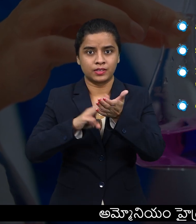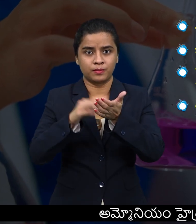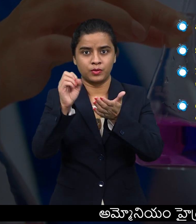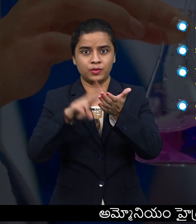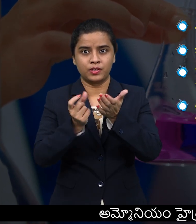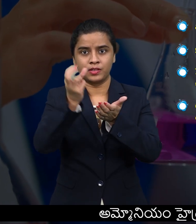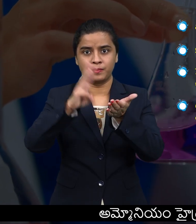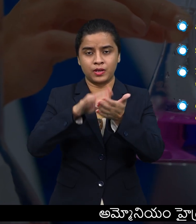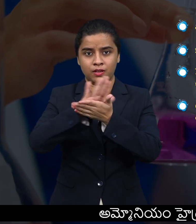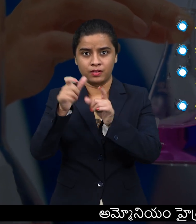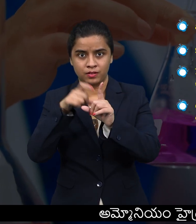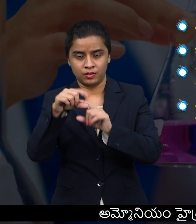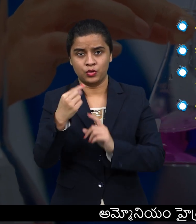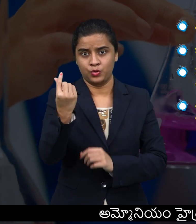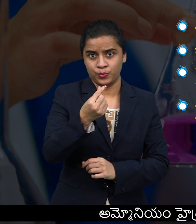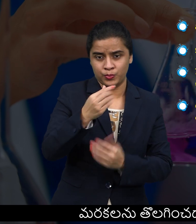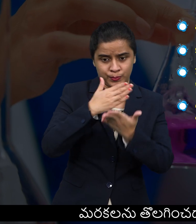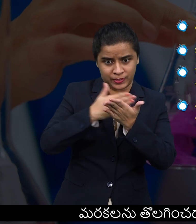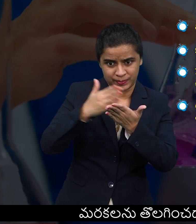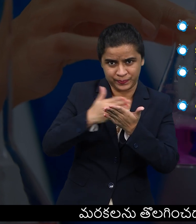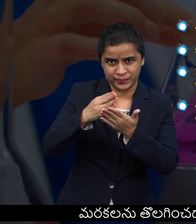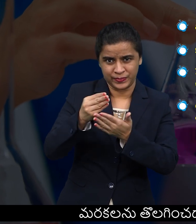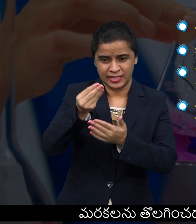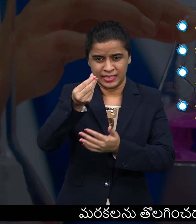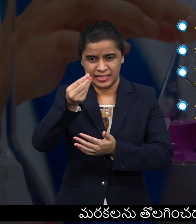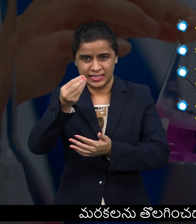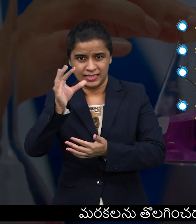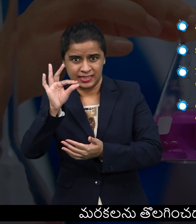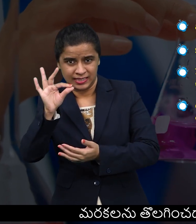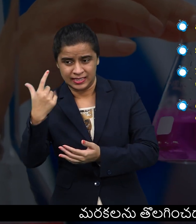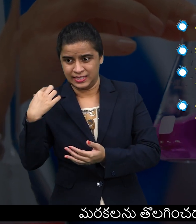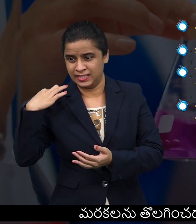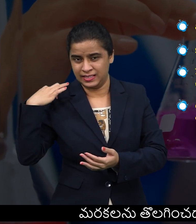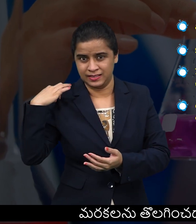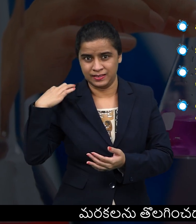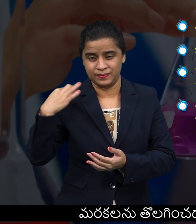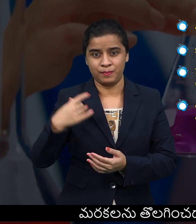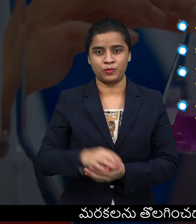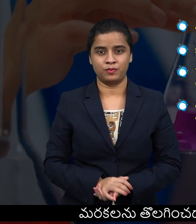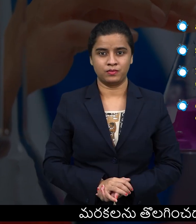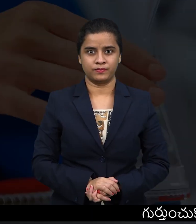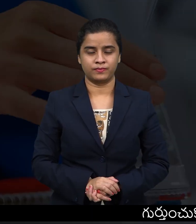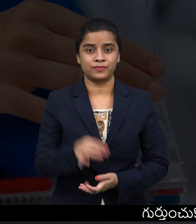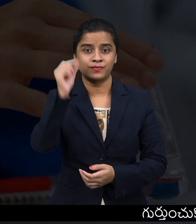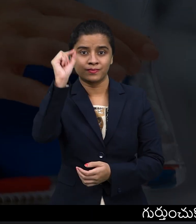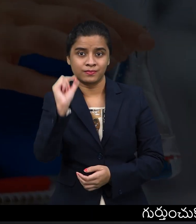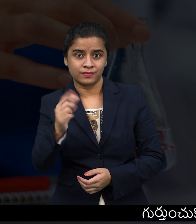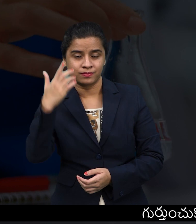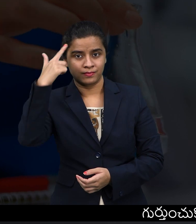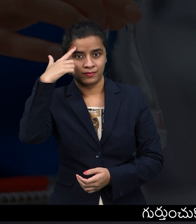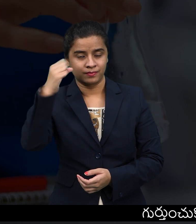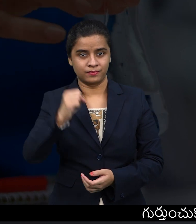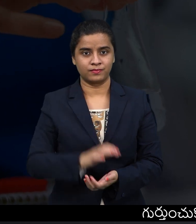అమోనియం హైడ్రాక్సైడ్ వస్త్రాల నుండి గ్రీజు మరకలను తొలగించడానికి ఉపయోగించబడుతుంది.